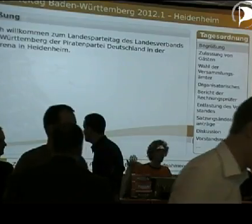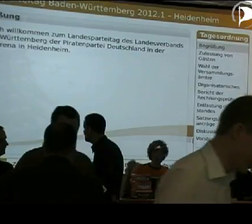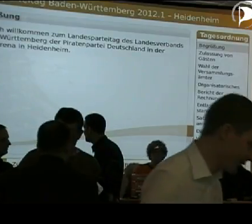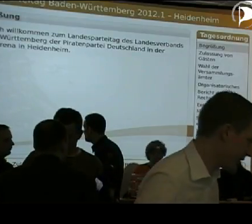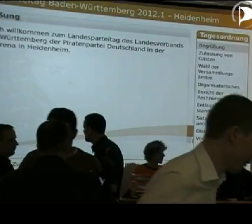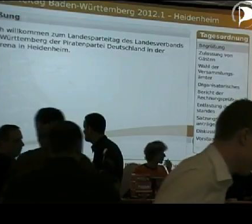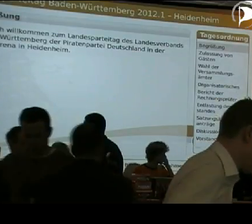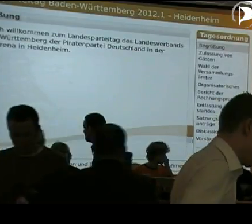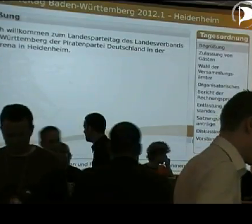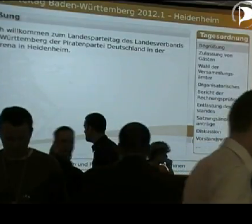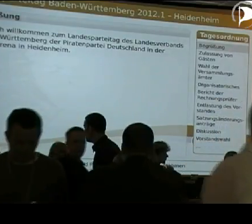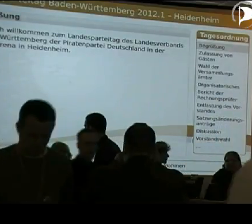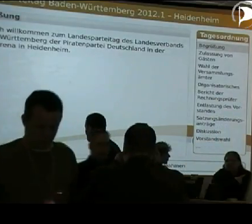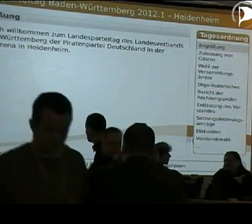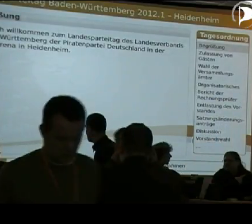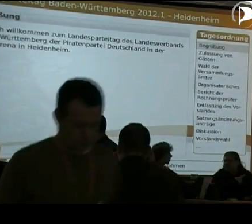vor